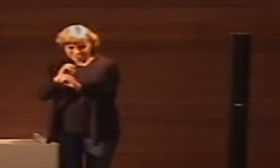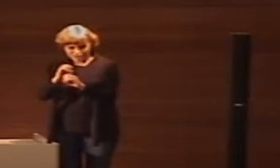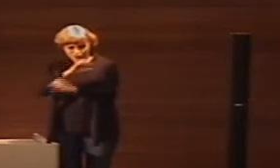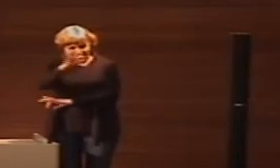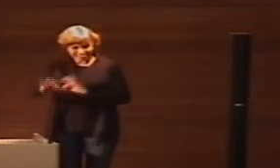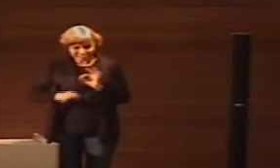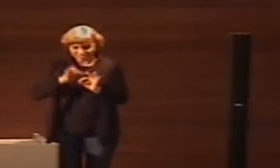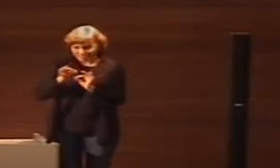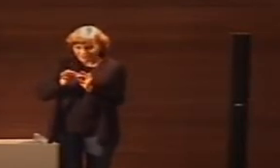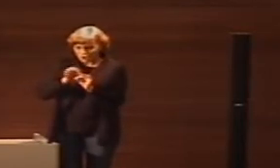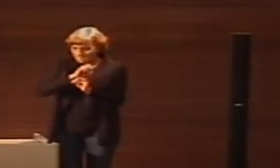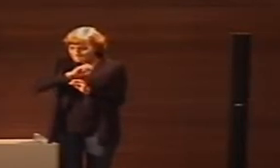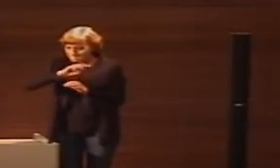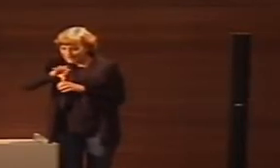naturaleza